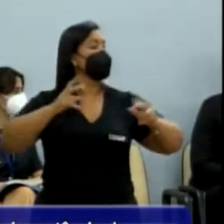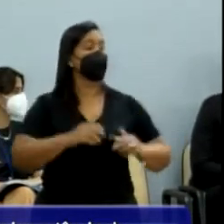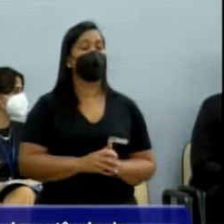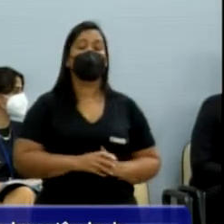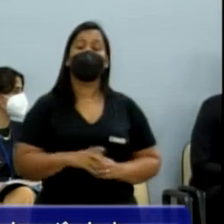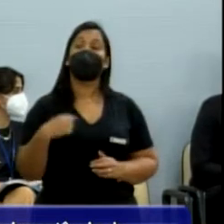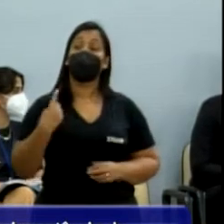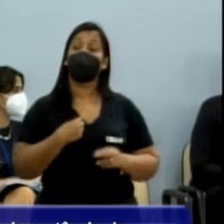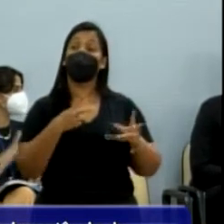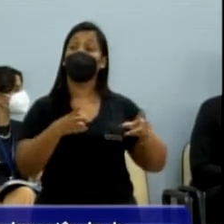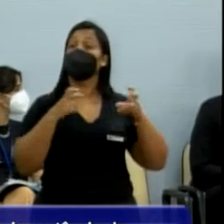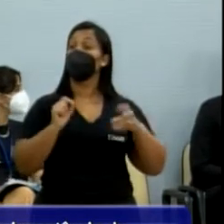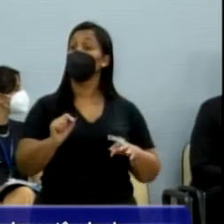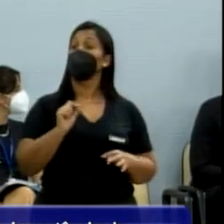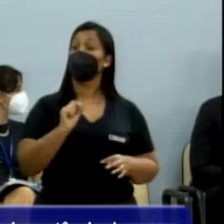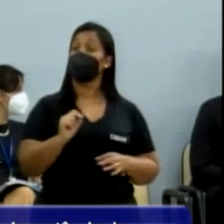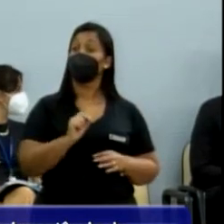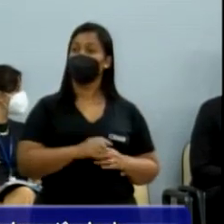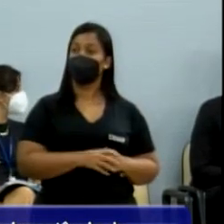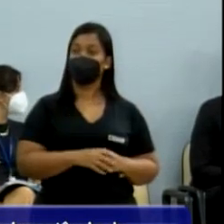E nós percebemos que